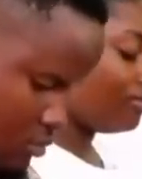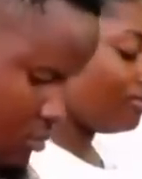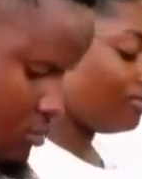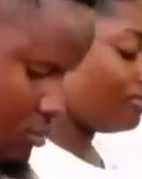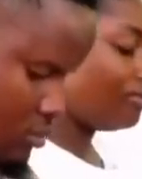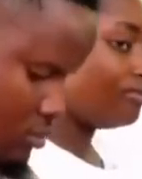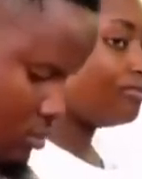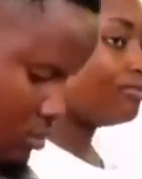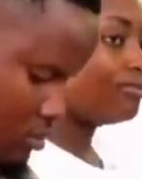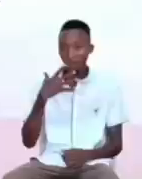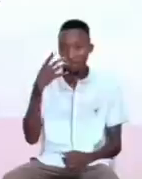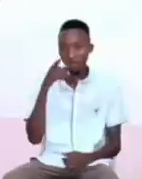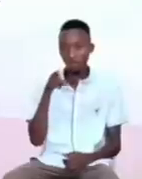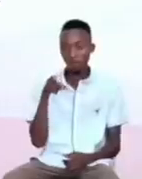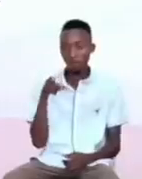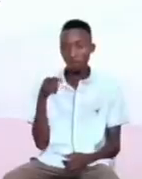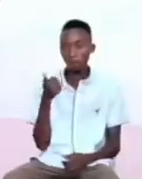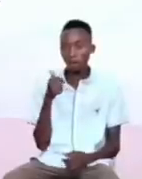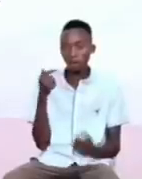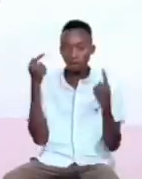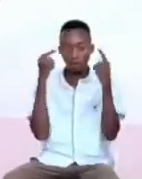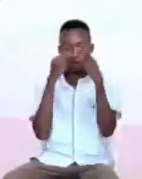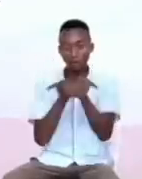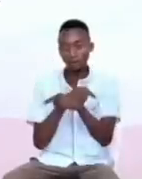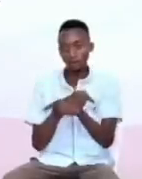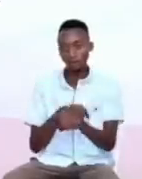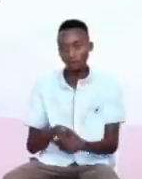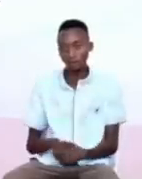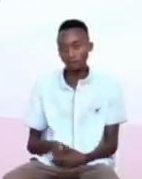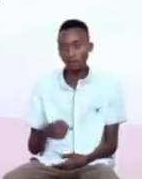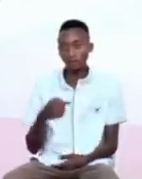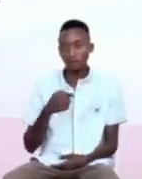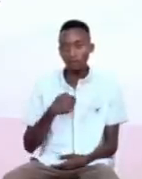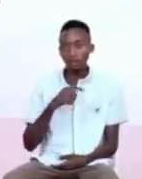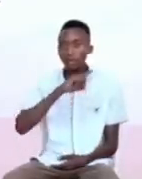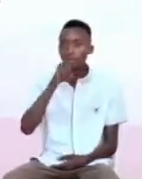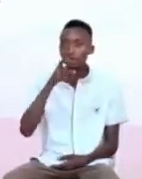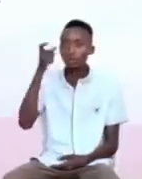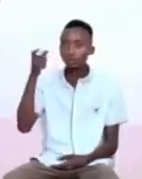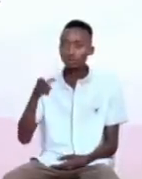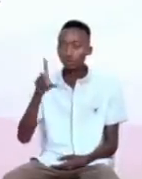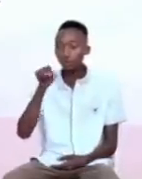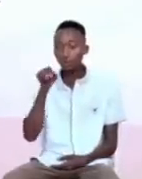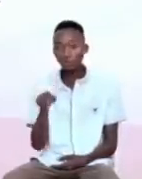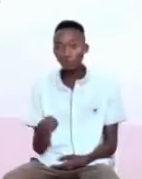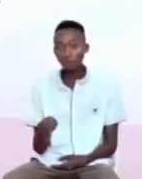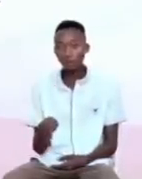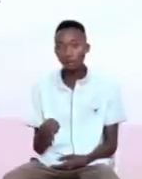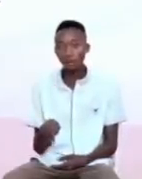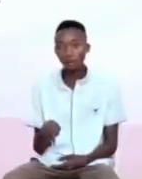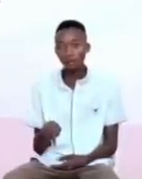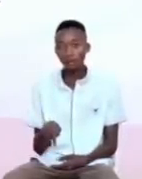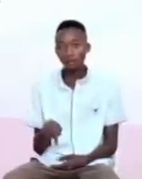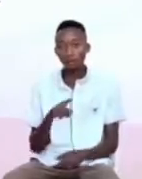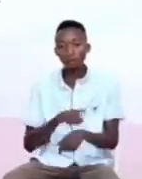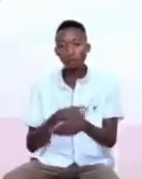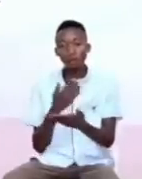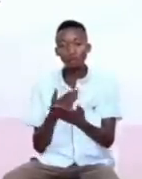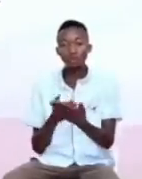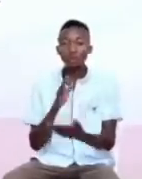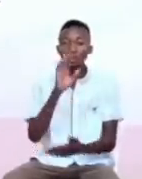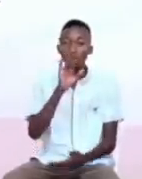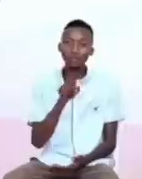Wakambatiza na pombe zake. Siku hiyo ananisimulia. Nikauliza huyo mtu yupo katikati yetu? Wakasema yupo. Wewe saya ushuhuda tu muite.